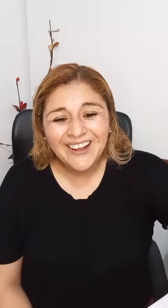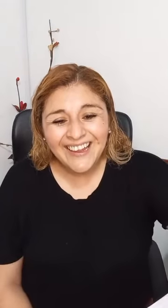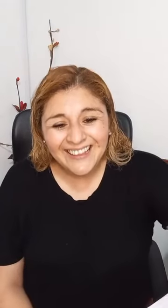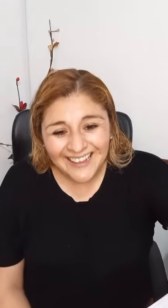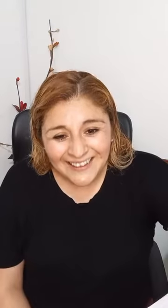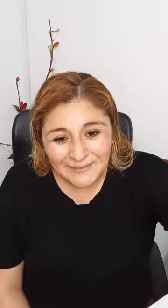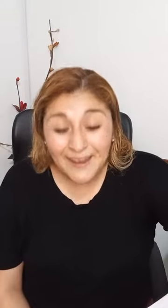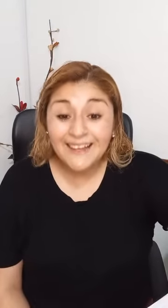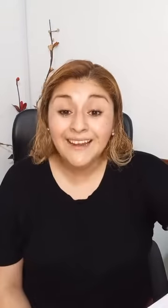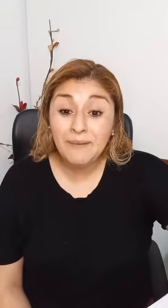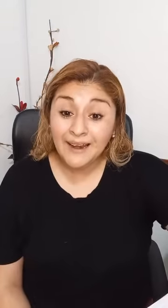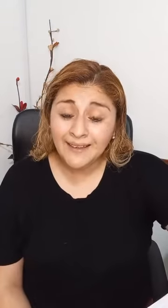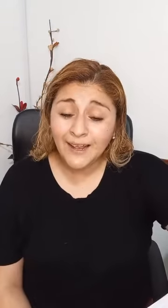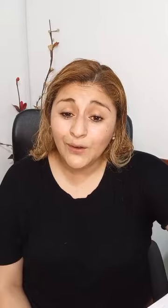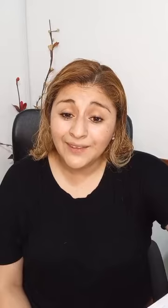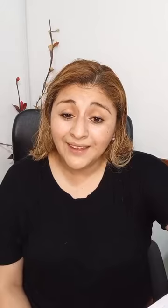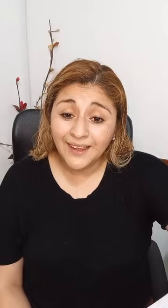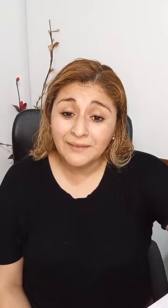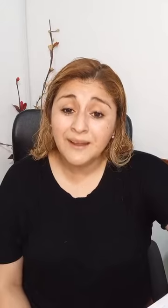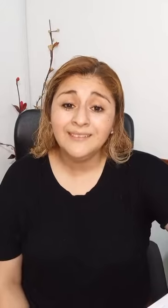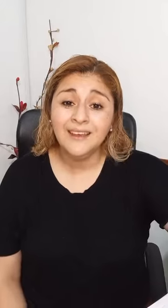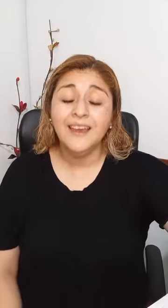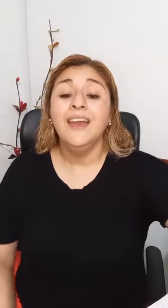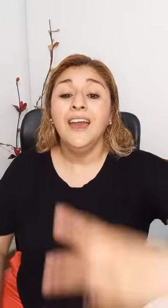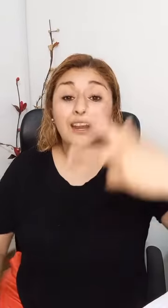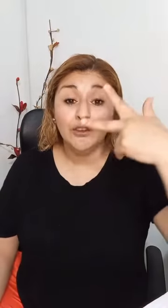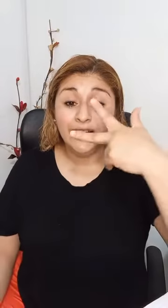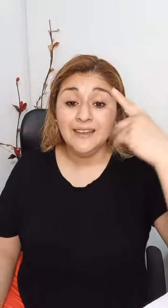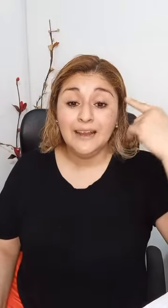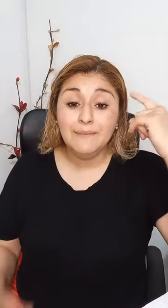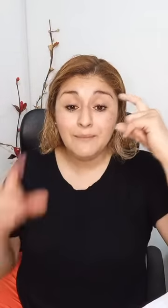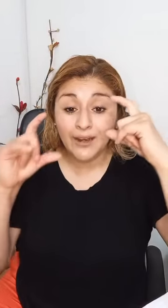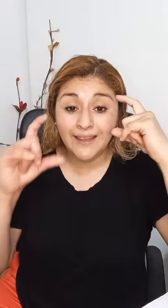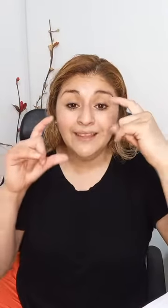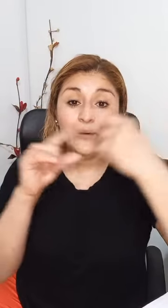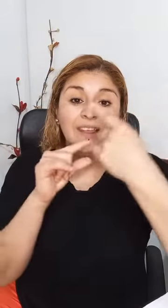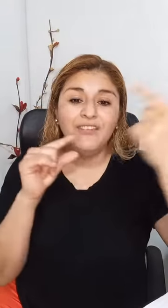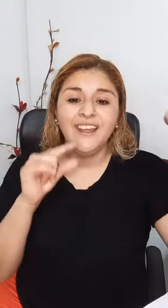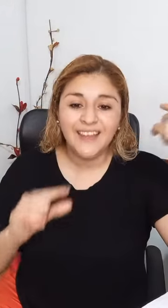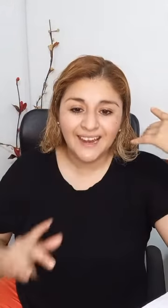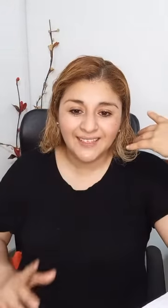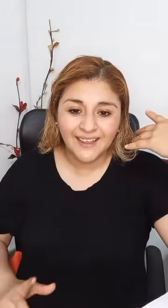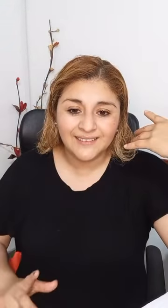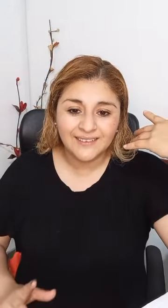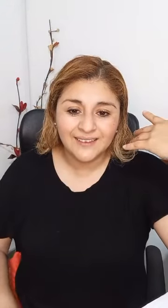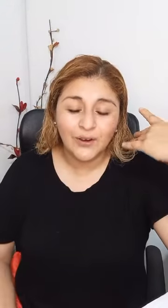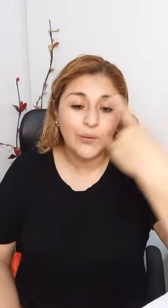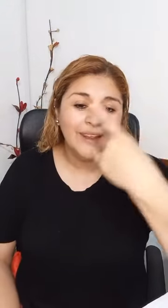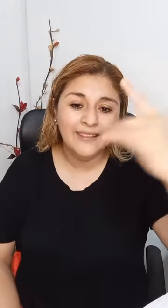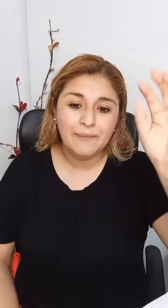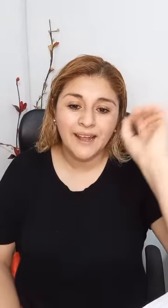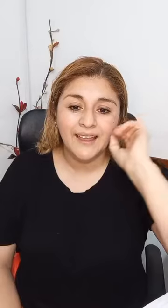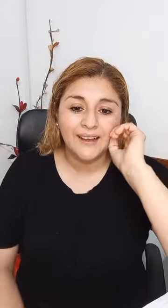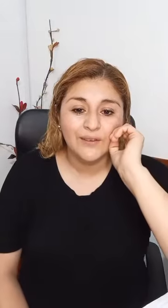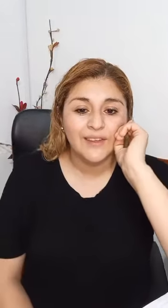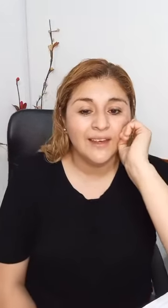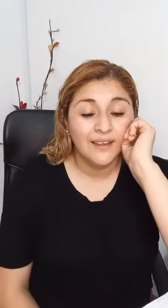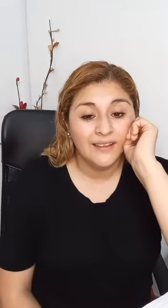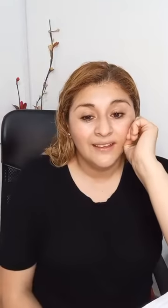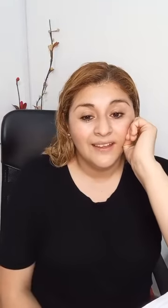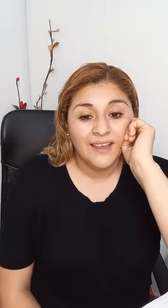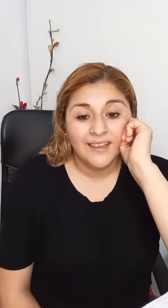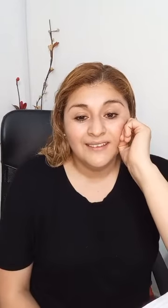Tengo lentes para las tres cosas tenés Marce. Los tres en el mismo lente o en diferentes lentes o un lente para cada